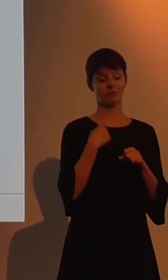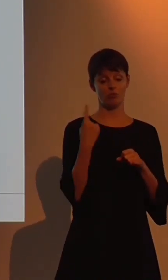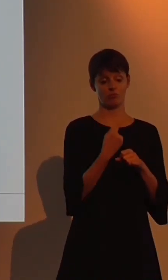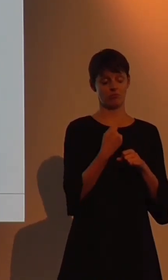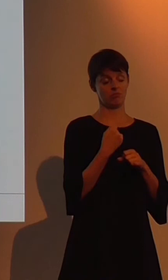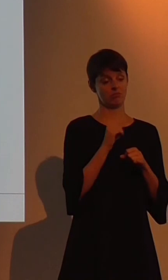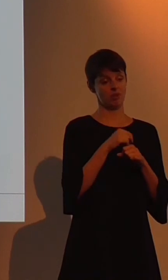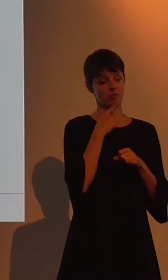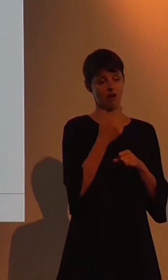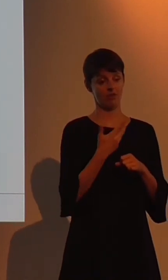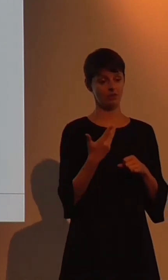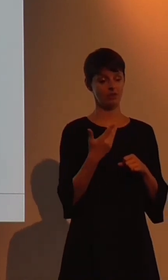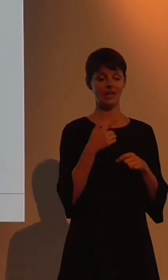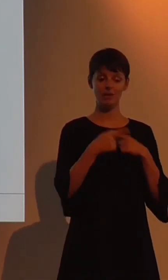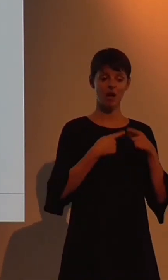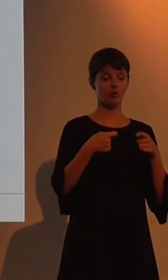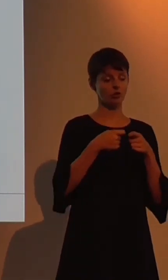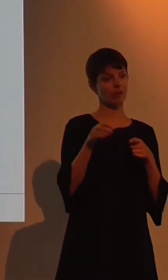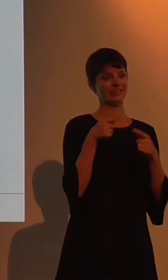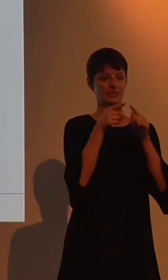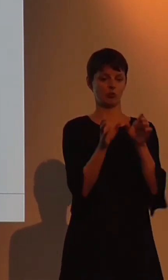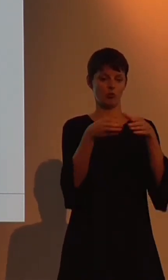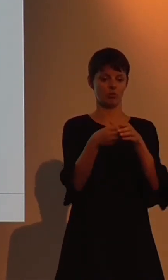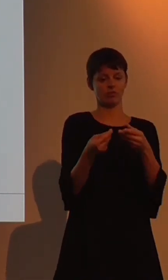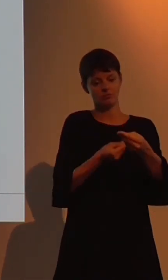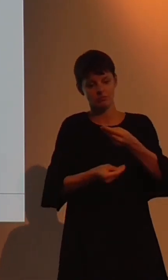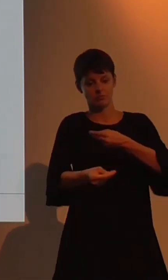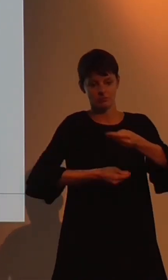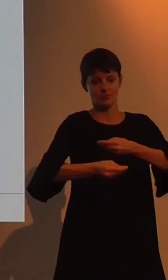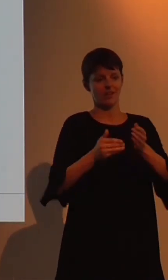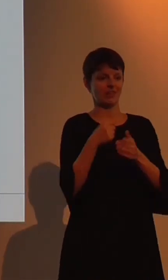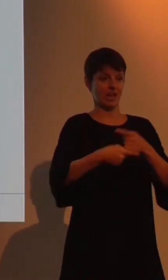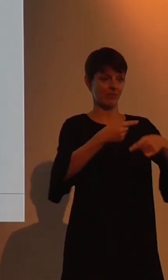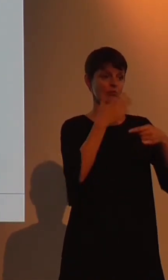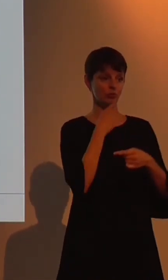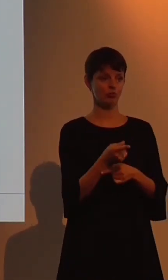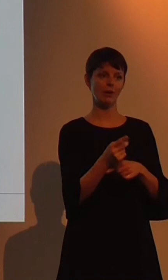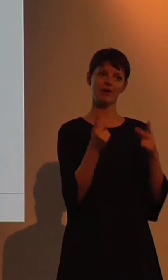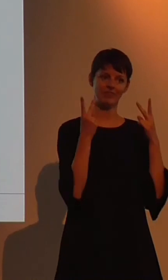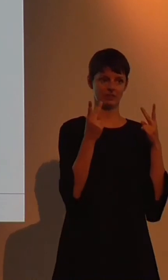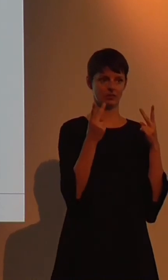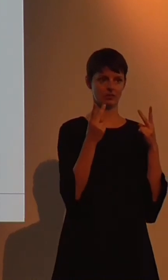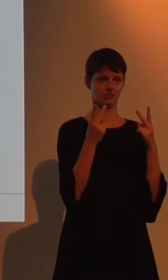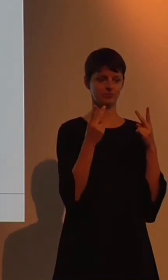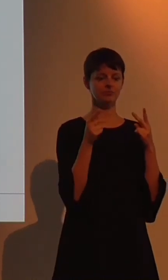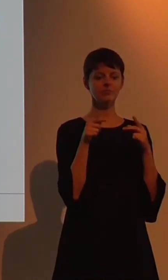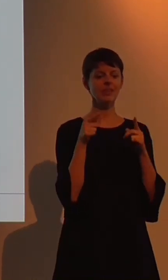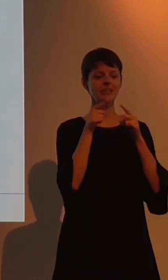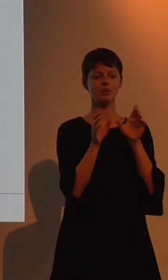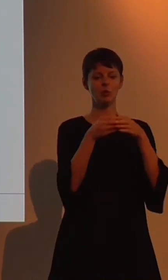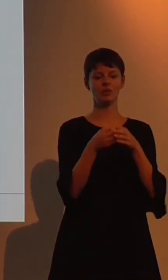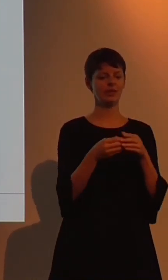es darum, dass wir versprechen möchten, inwieweit die Rundfunkgebühr nicht mehr pauschal an